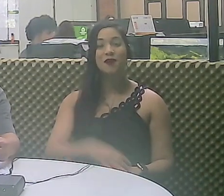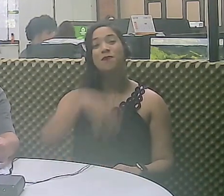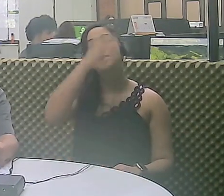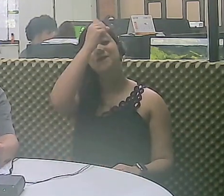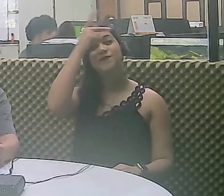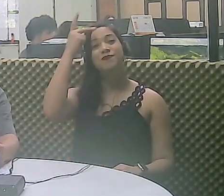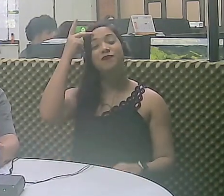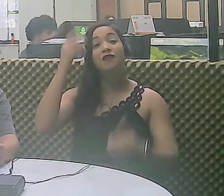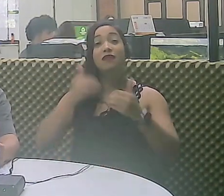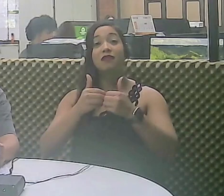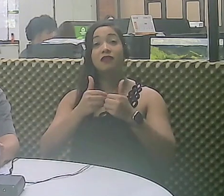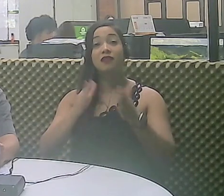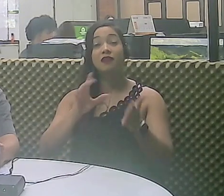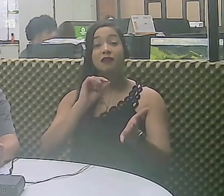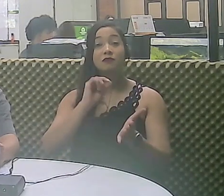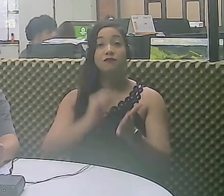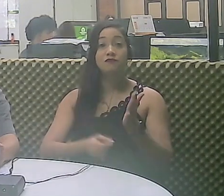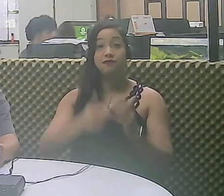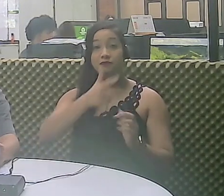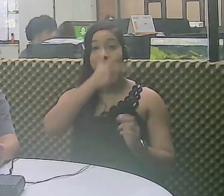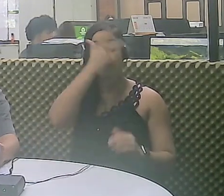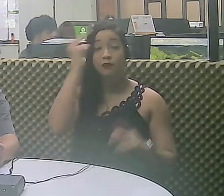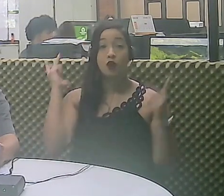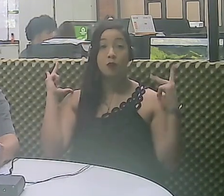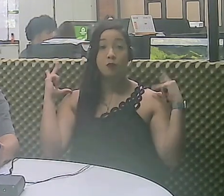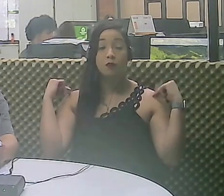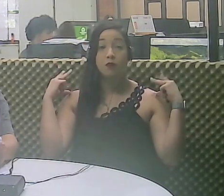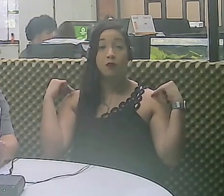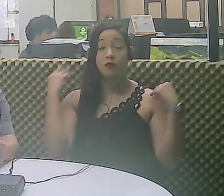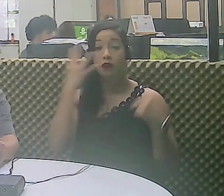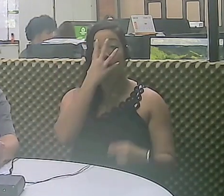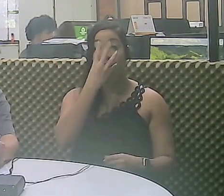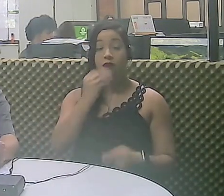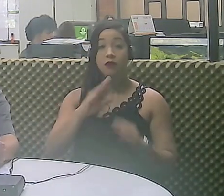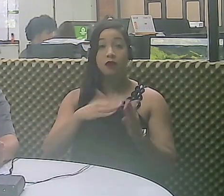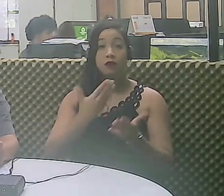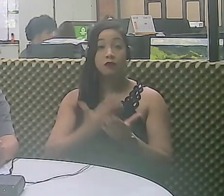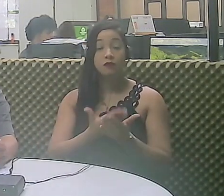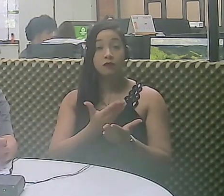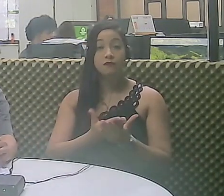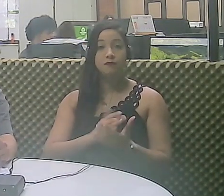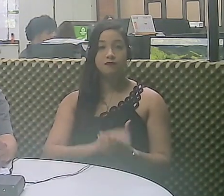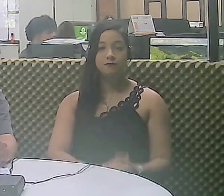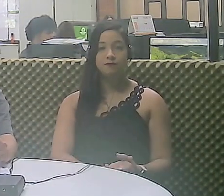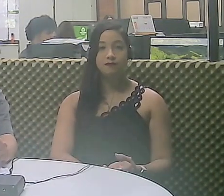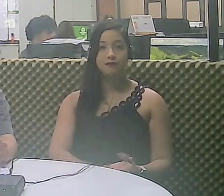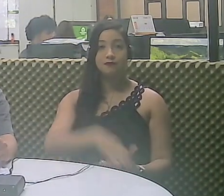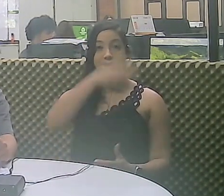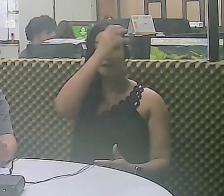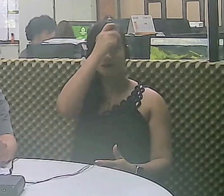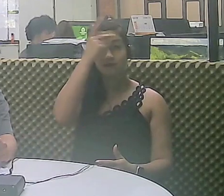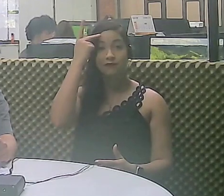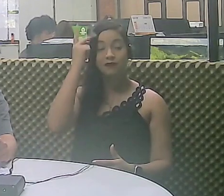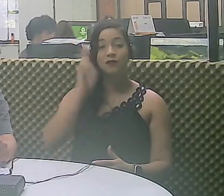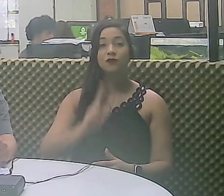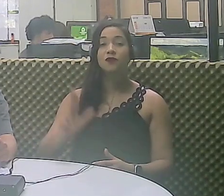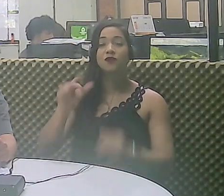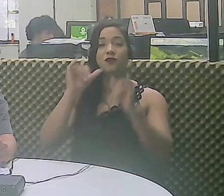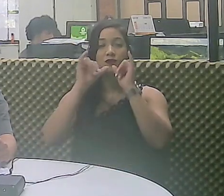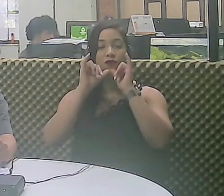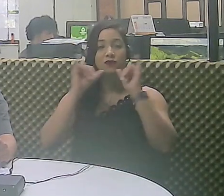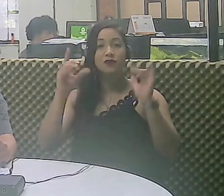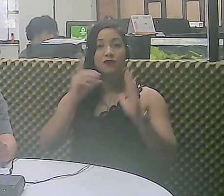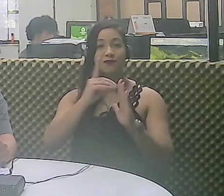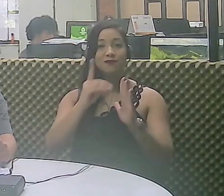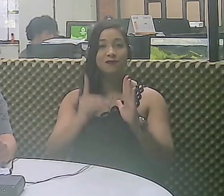Prefeitura abre inscrições para prestadores de serviço no transporte escolar. A Prefeitura de Uberlândia divulgou no